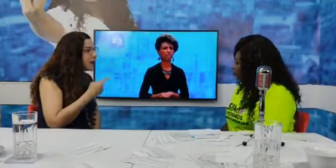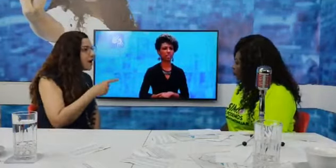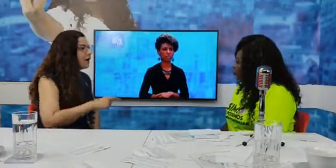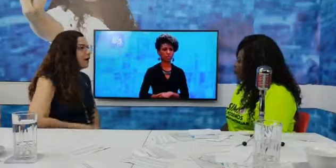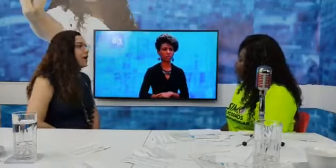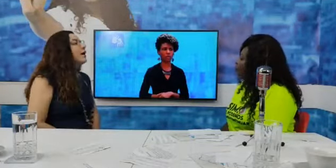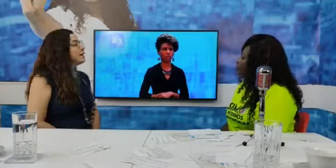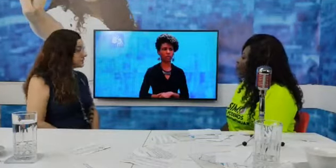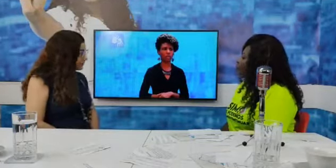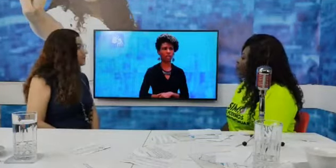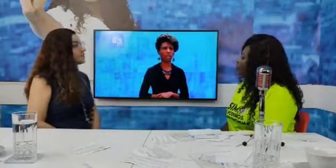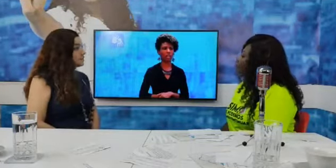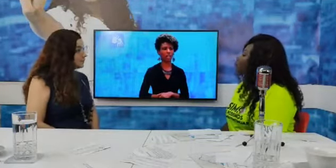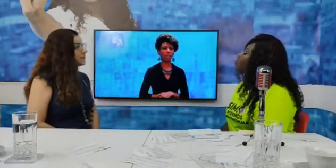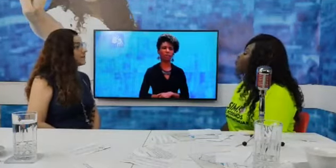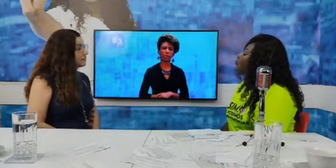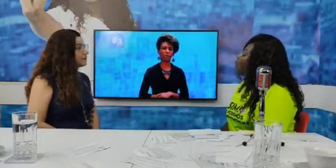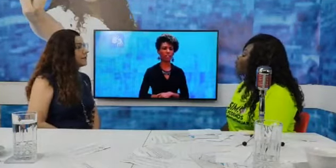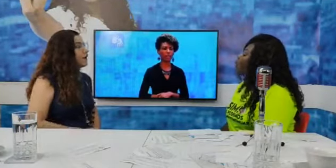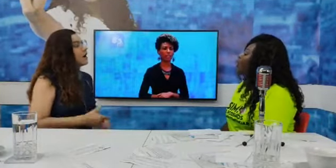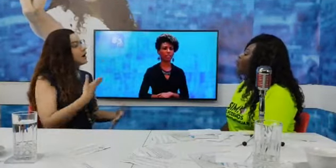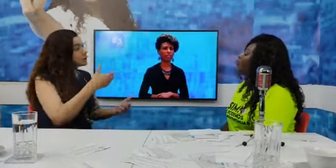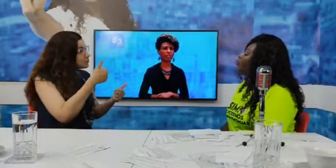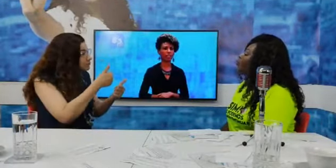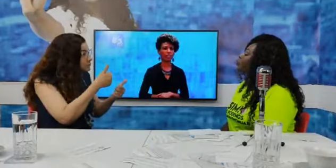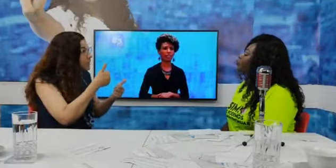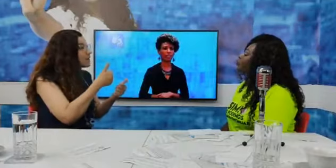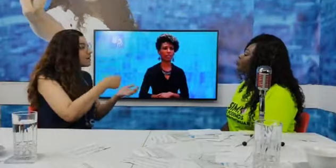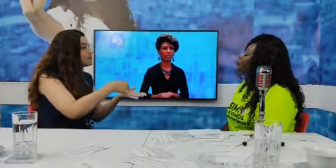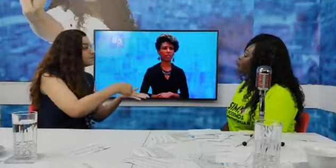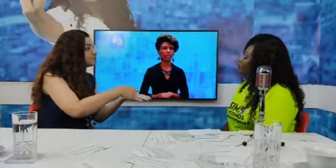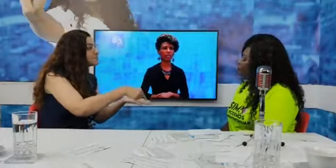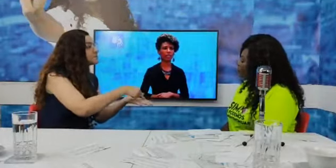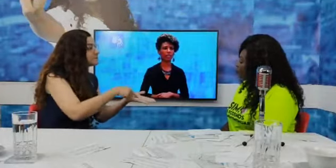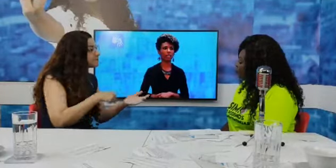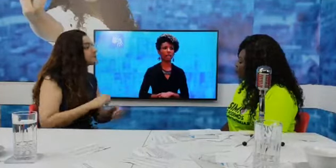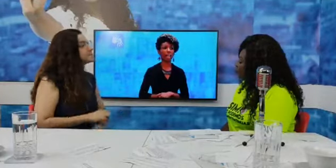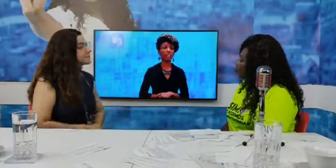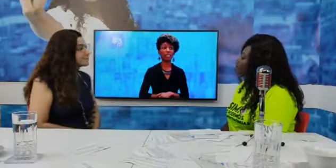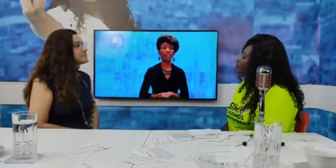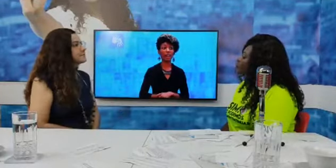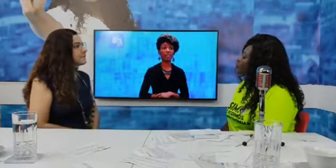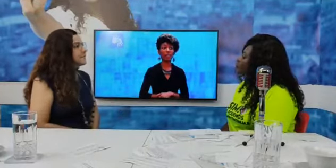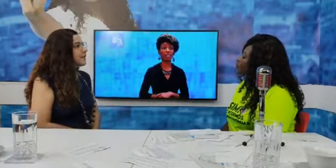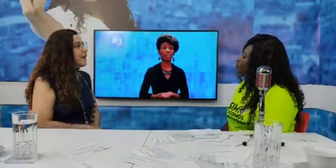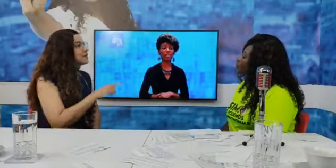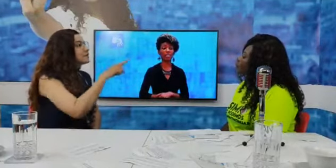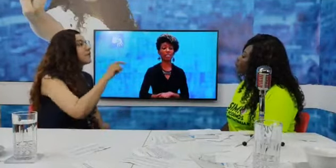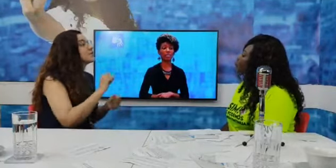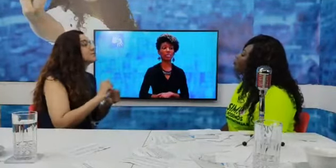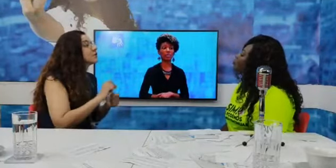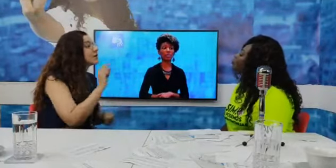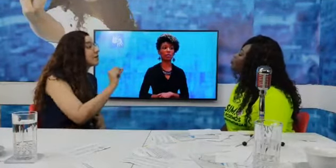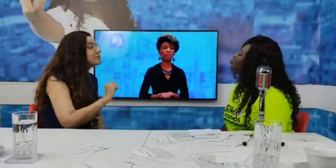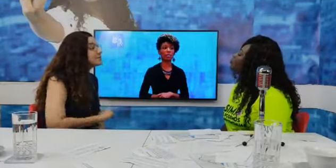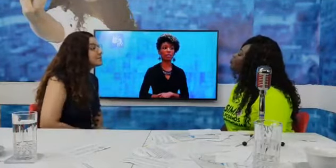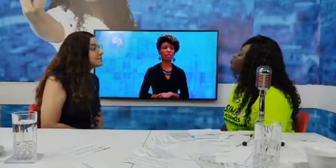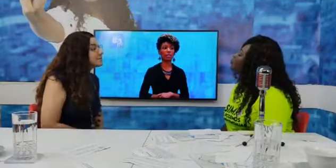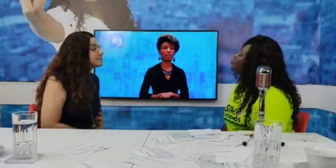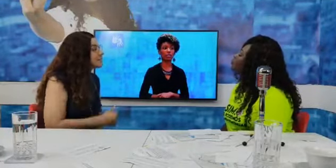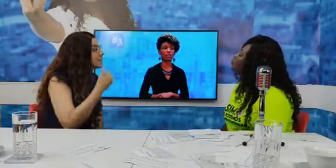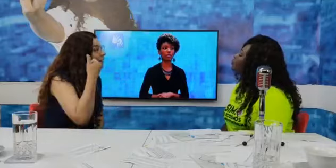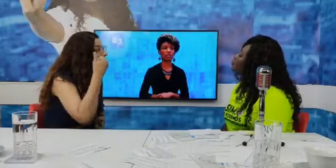Você é surda? Aí ela provavelmente vai responder que sim. Tudo bem. E você faz a sinalização da mão, um X na